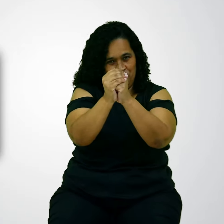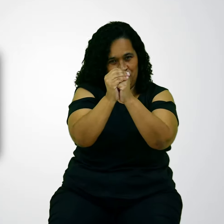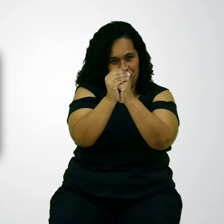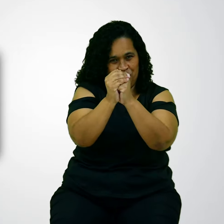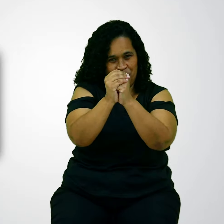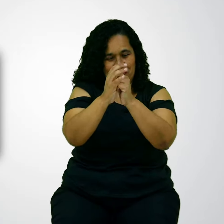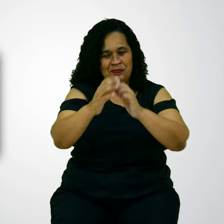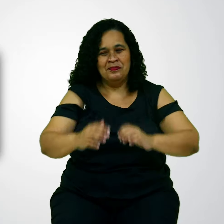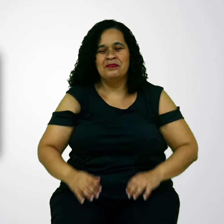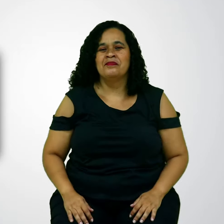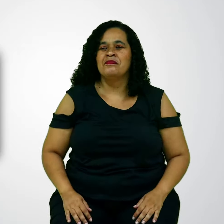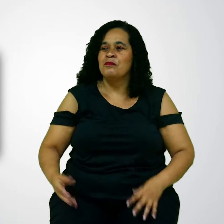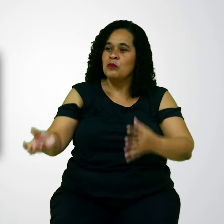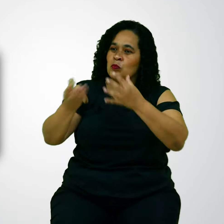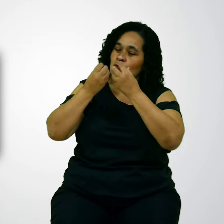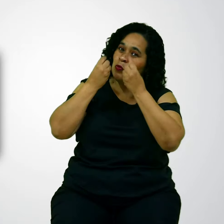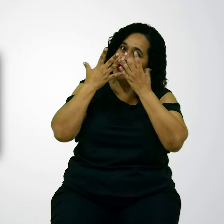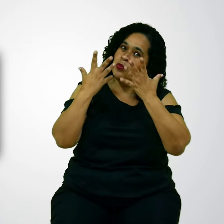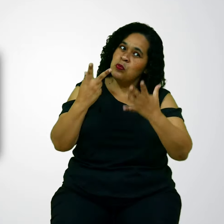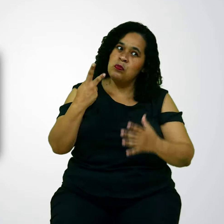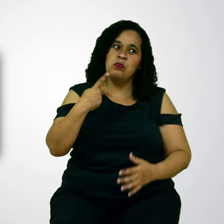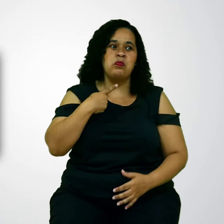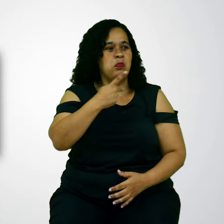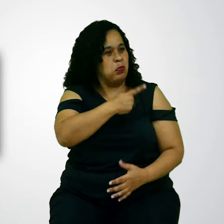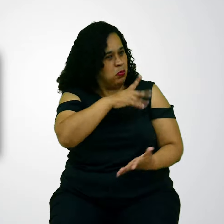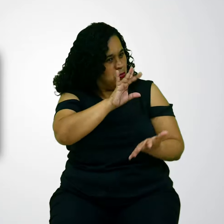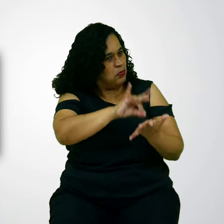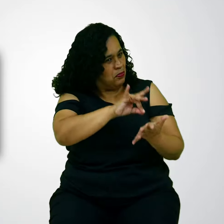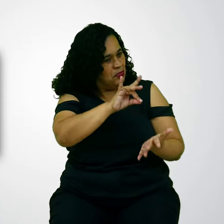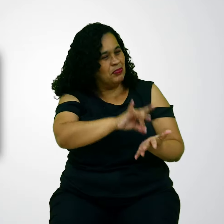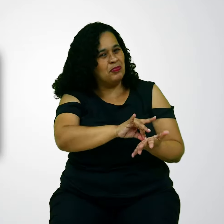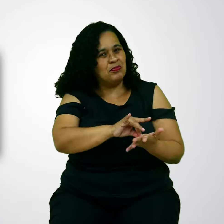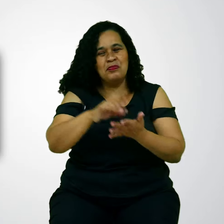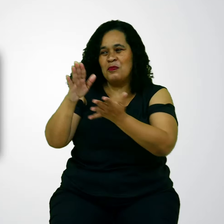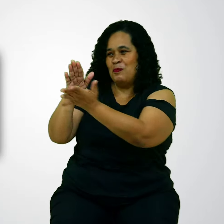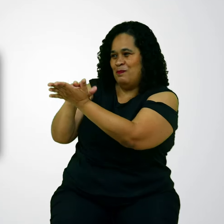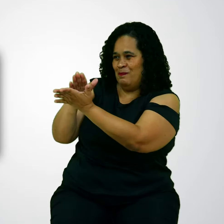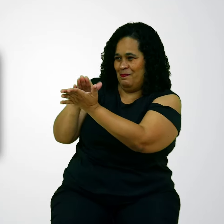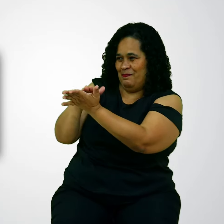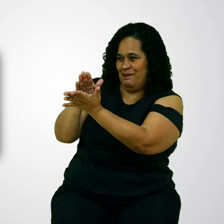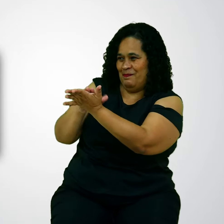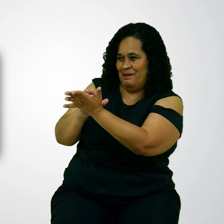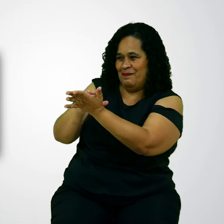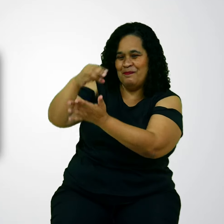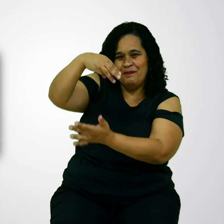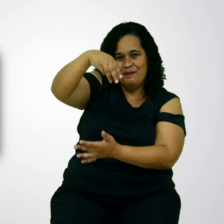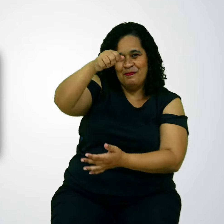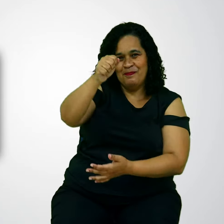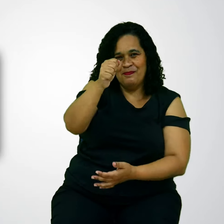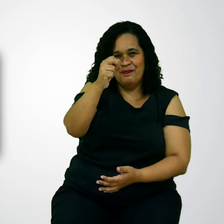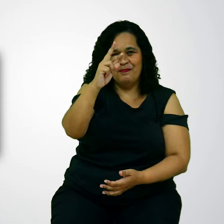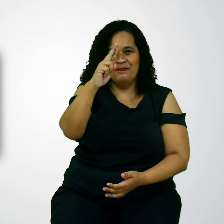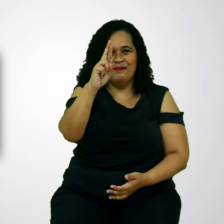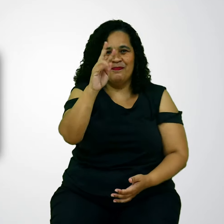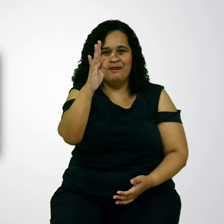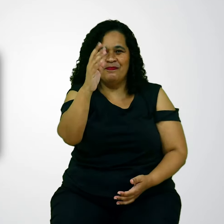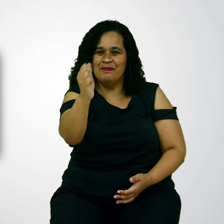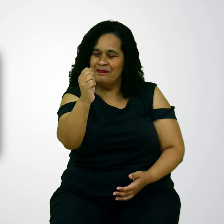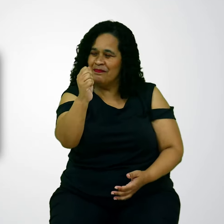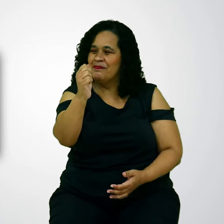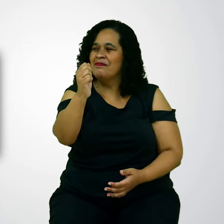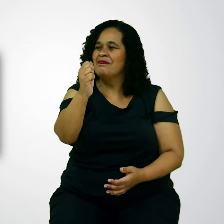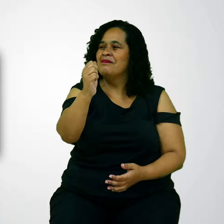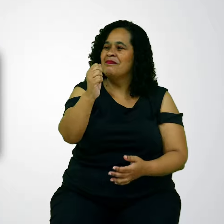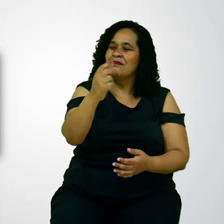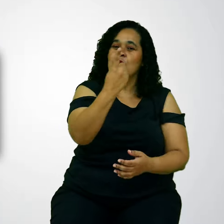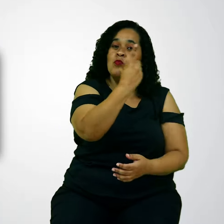Muito bom, né, pastor? Muito bom. Muito bom. Parabéns, Marta. Ótima música. Música de número 168.